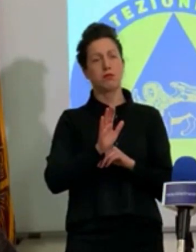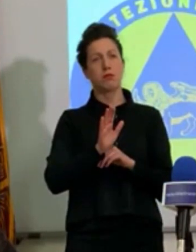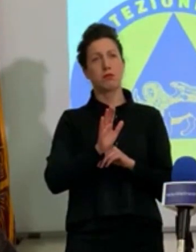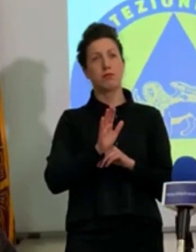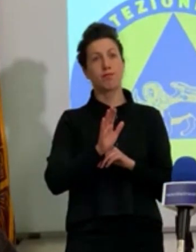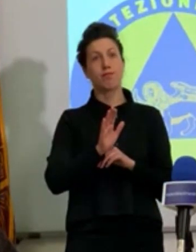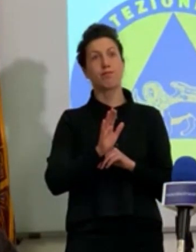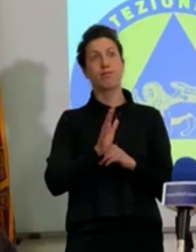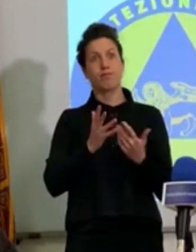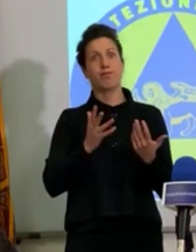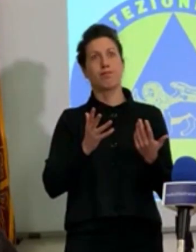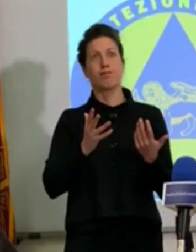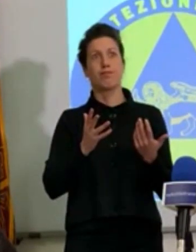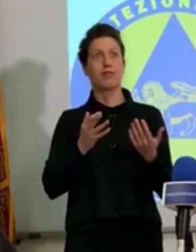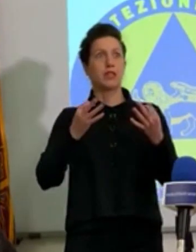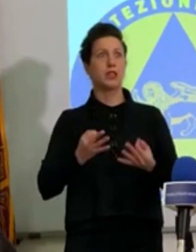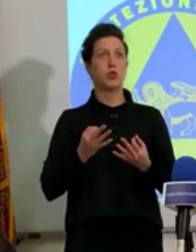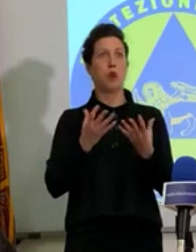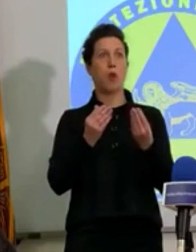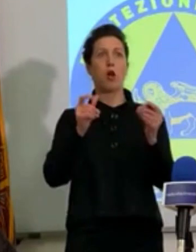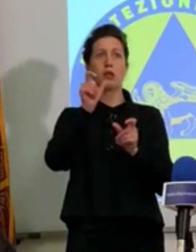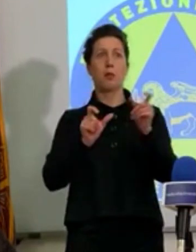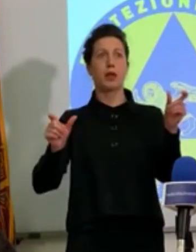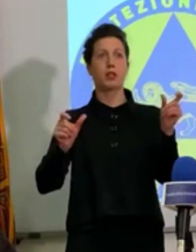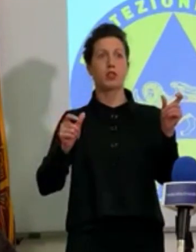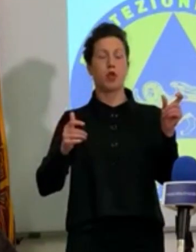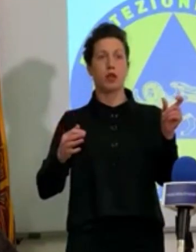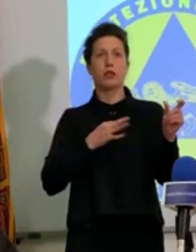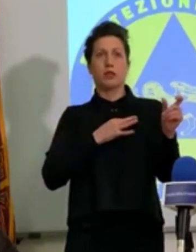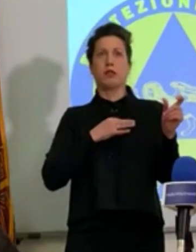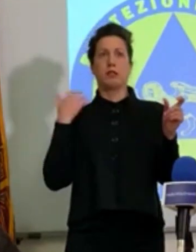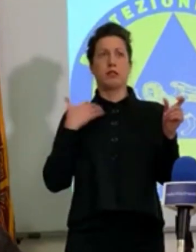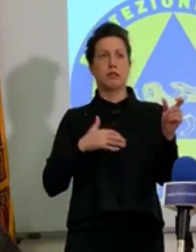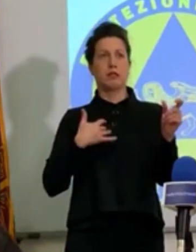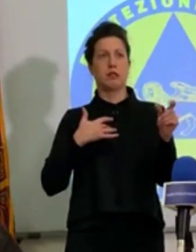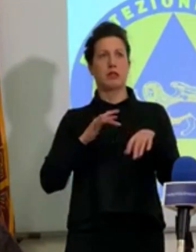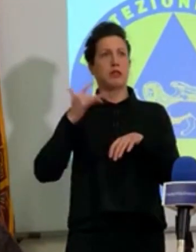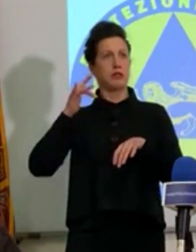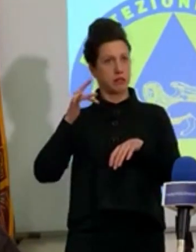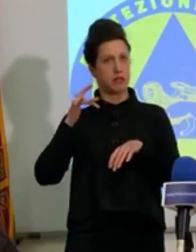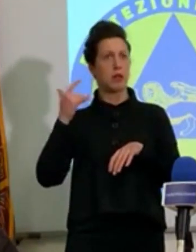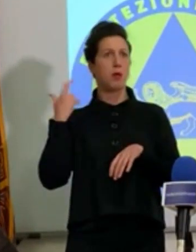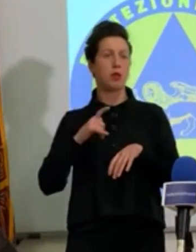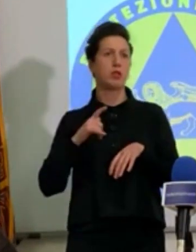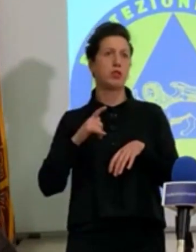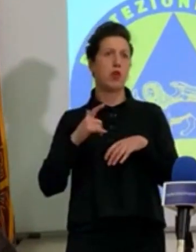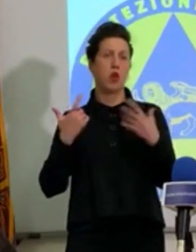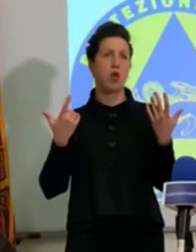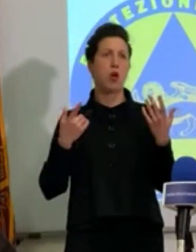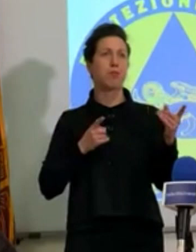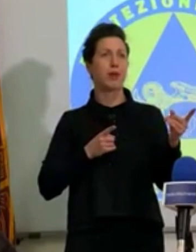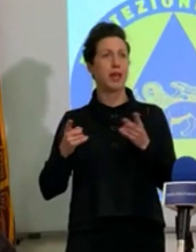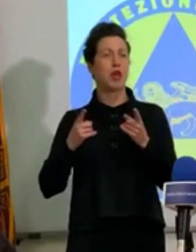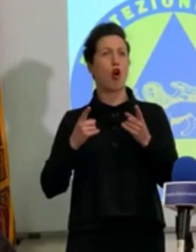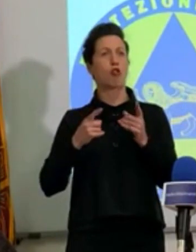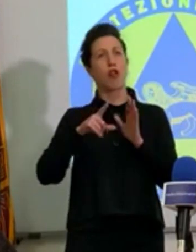abbiano urtato la loro sensibilità nel vedere episodi come questi, perché stiamo parlando di un periodo delle leggi razziali, del colonialismo, stiamo parlando